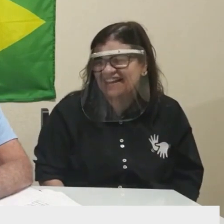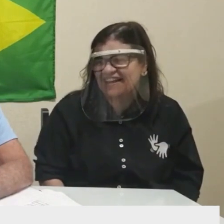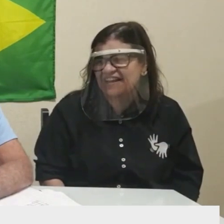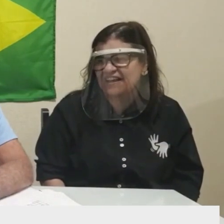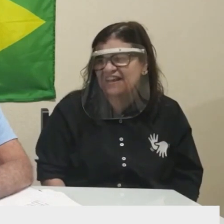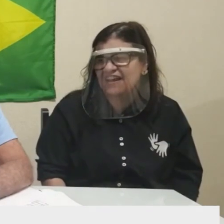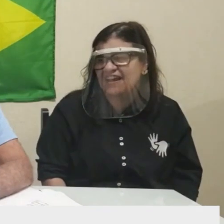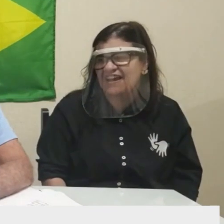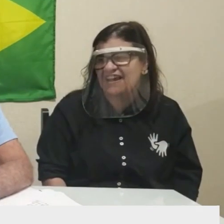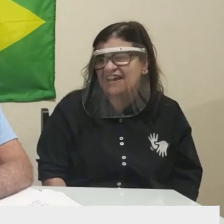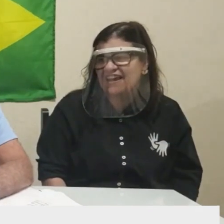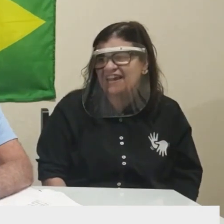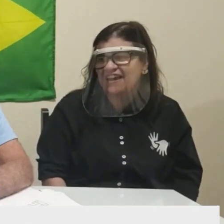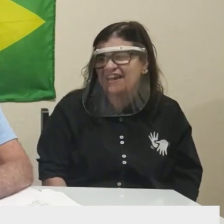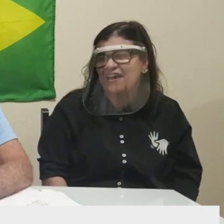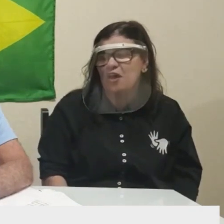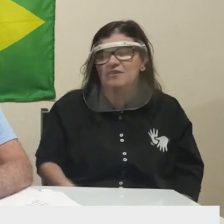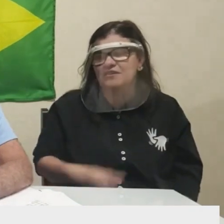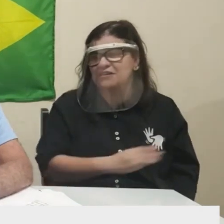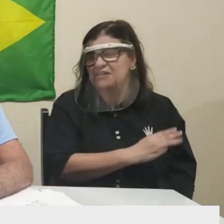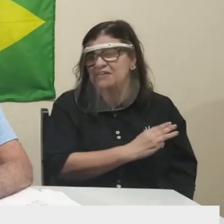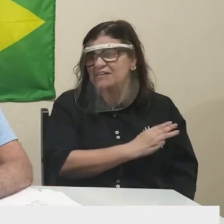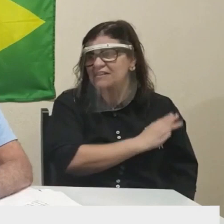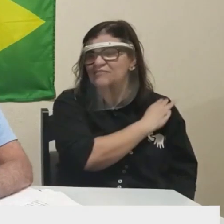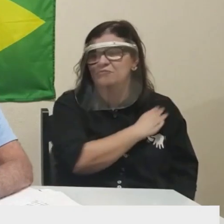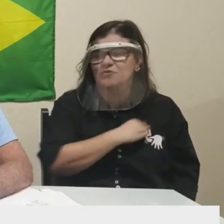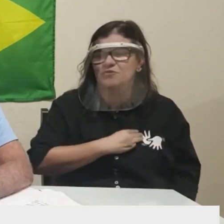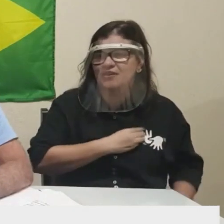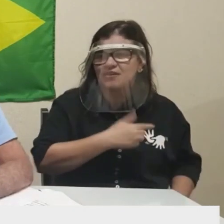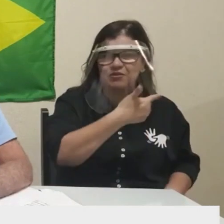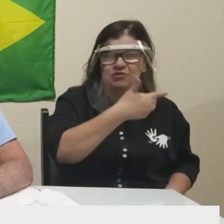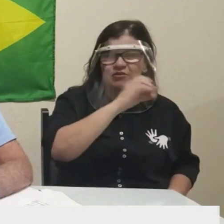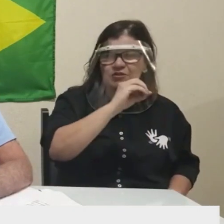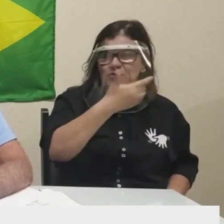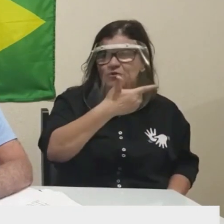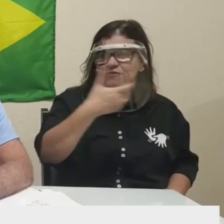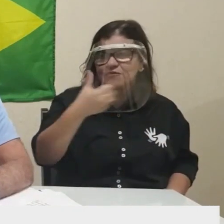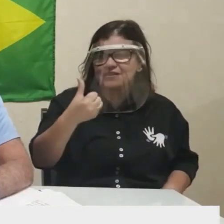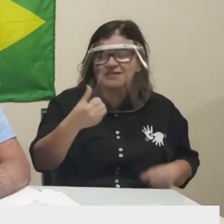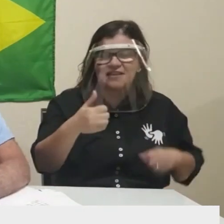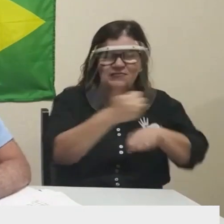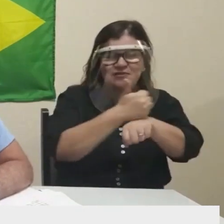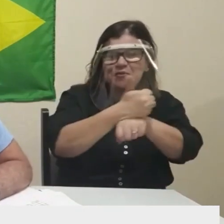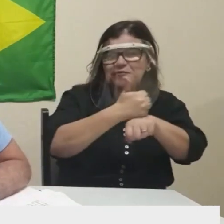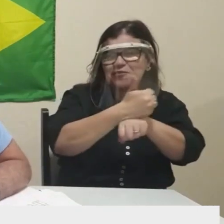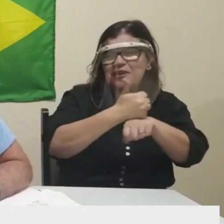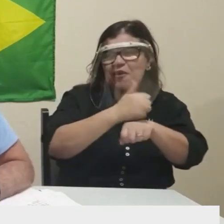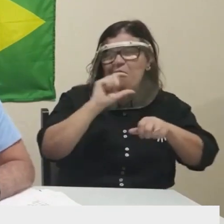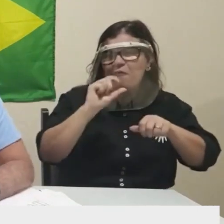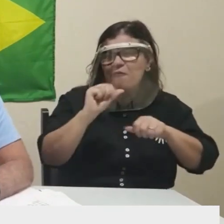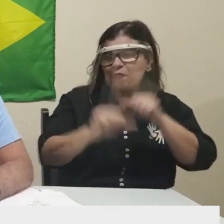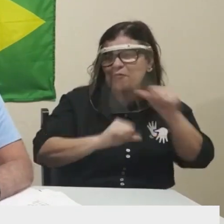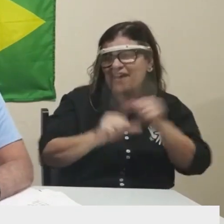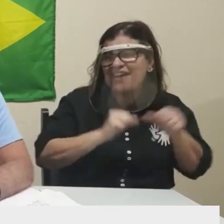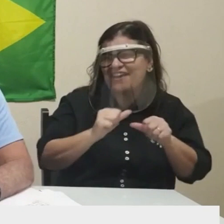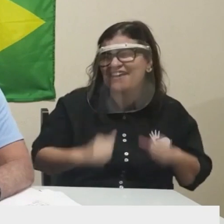Quando você deixar o ministério em 2026, é isso? O senhor que manda.